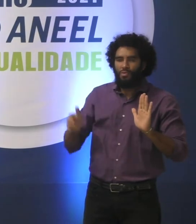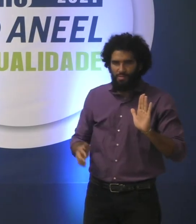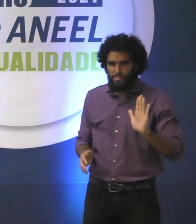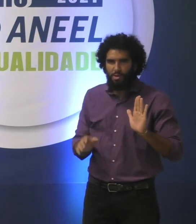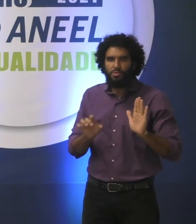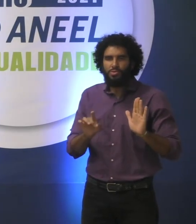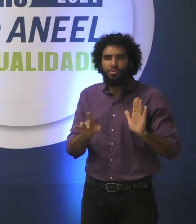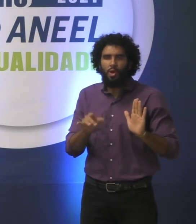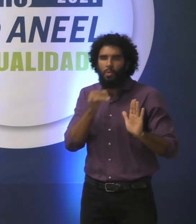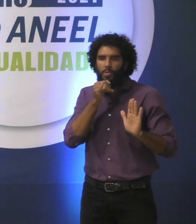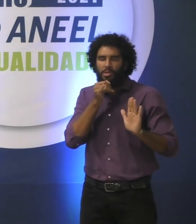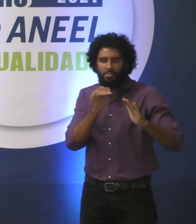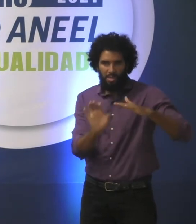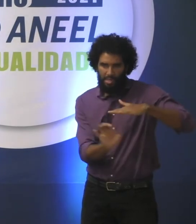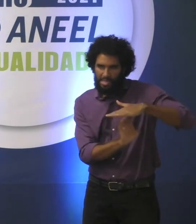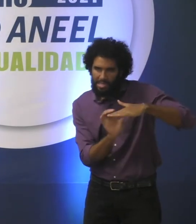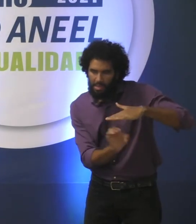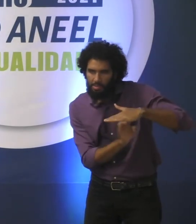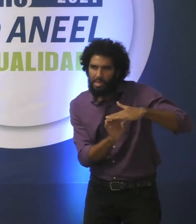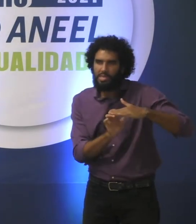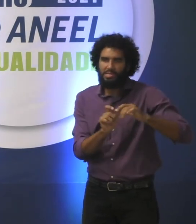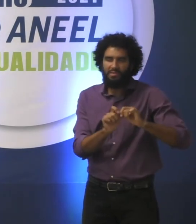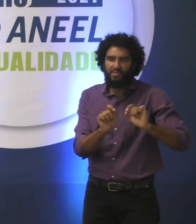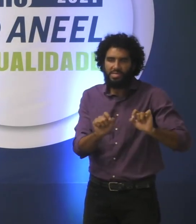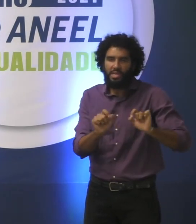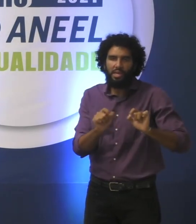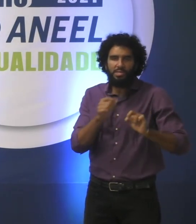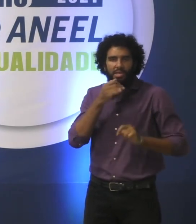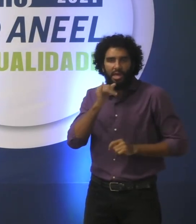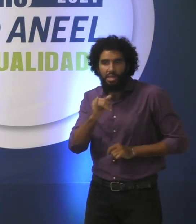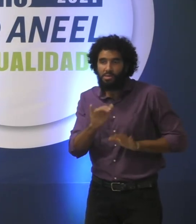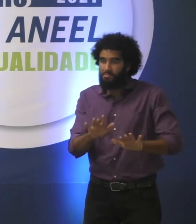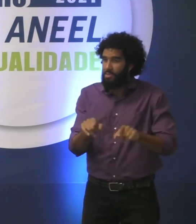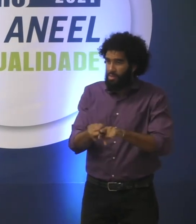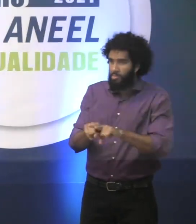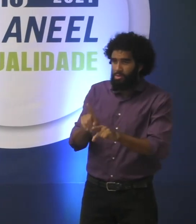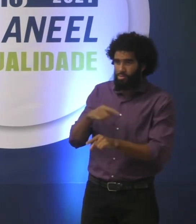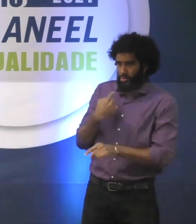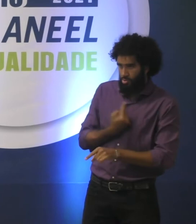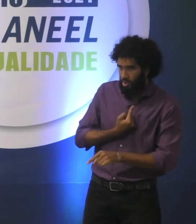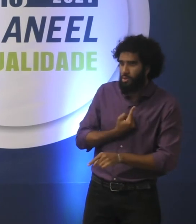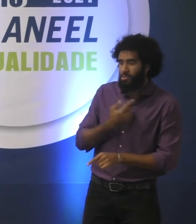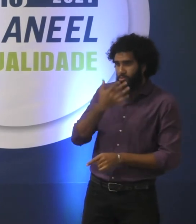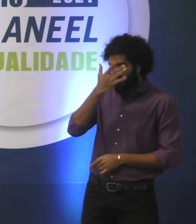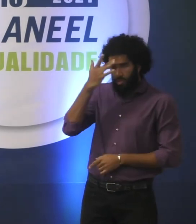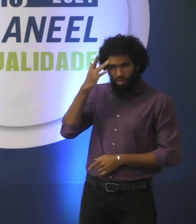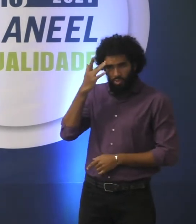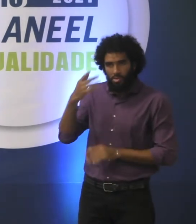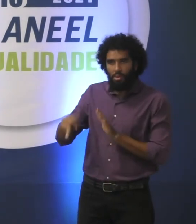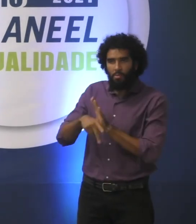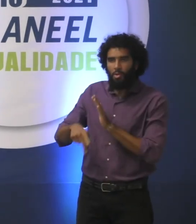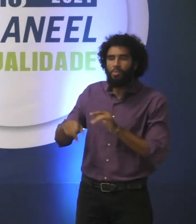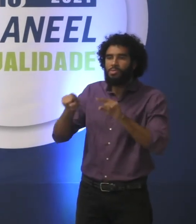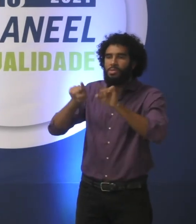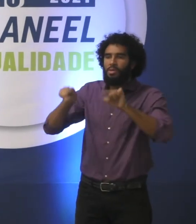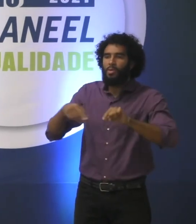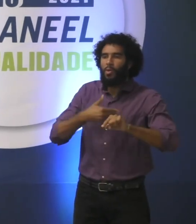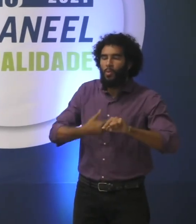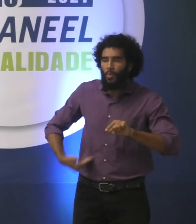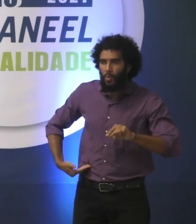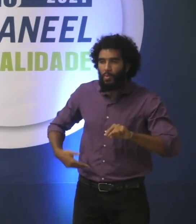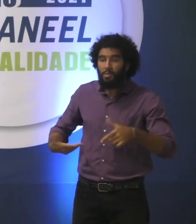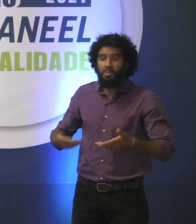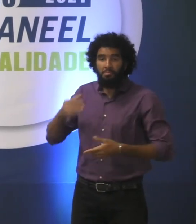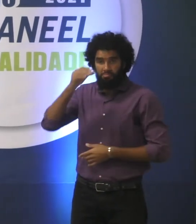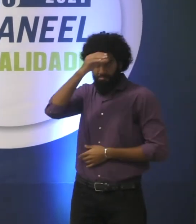não só das empresas que prestam serviço de energia, mas também da gente como órgãos de Estado que a gente está trabalhando. Então, o consumidor está